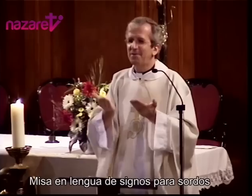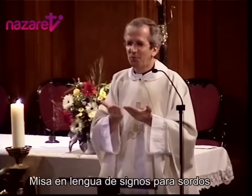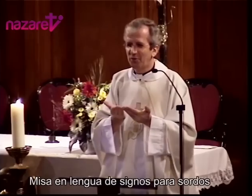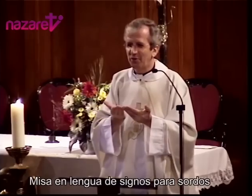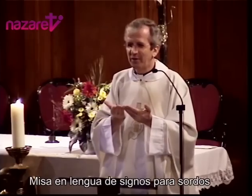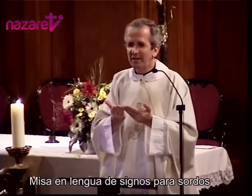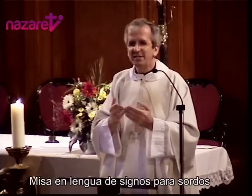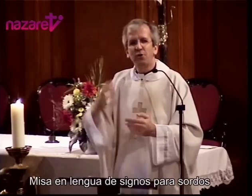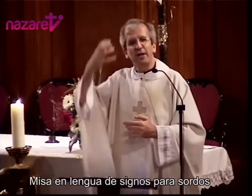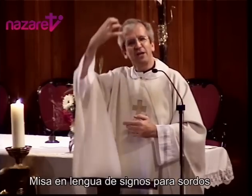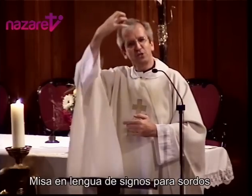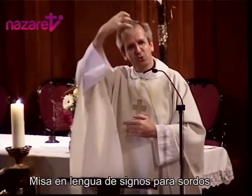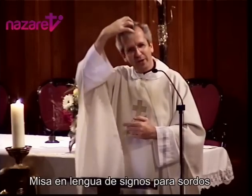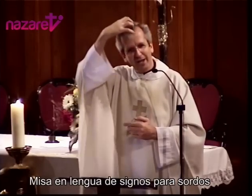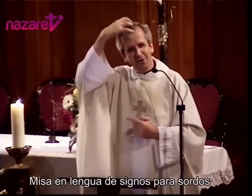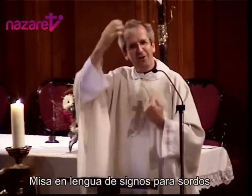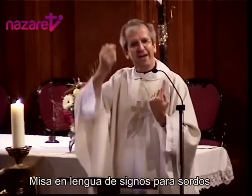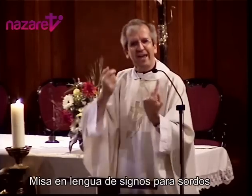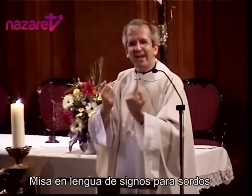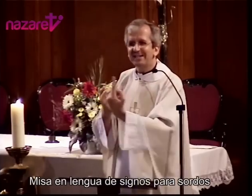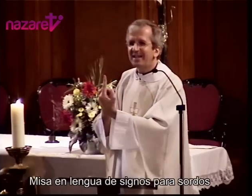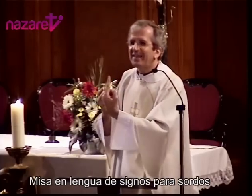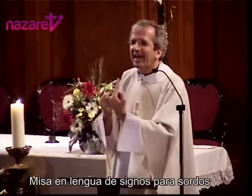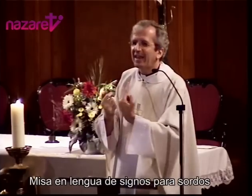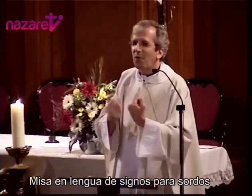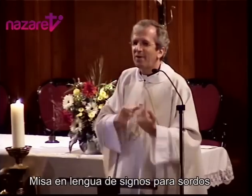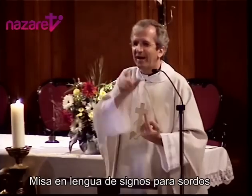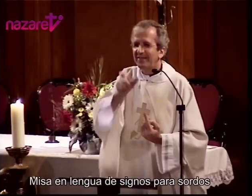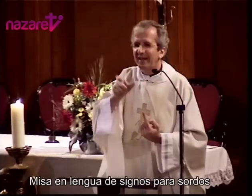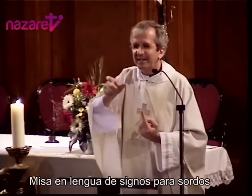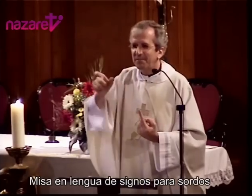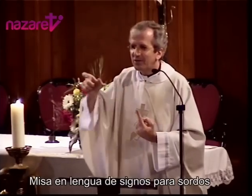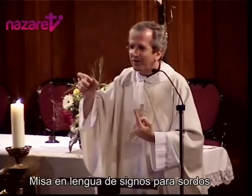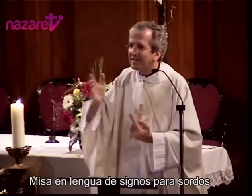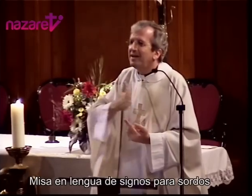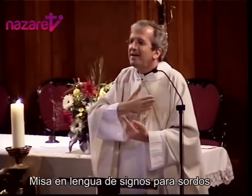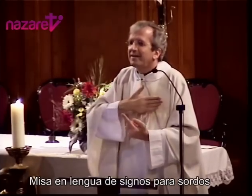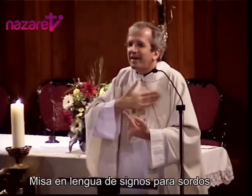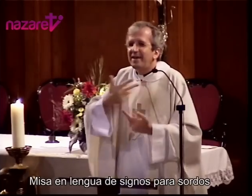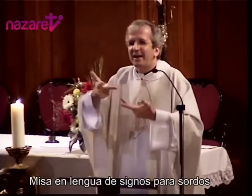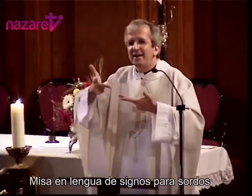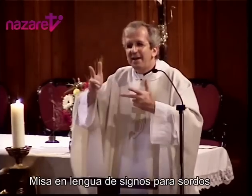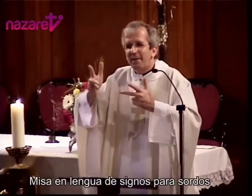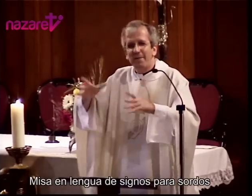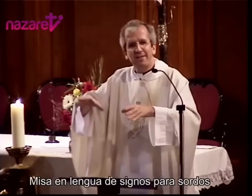mundo, sino que su reino es de cada una de las personas que quieren libremente